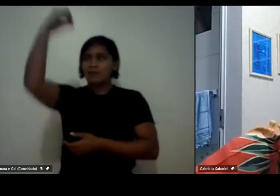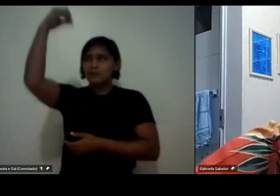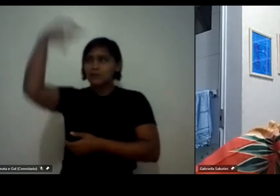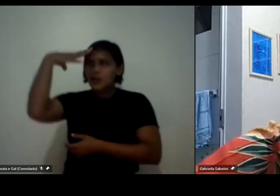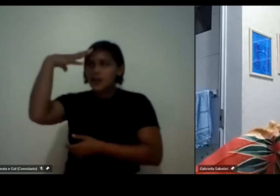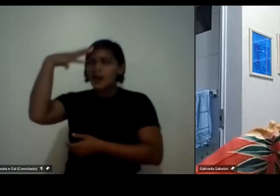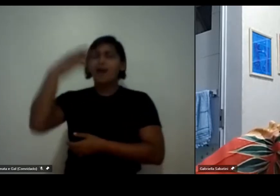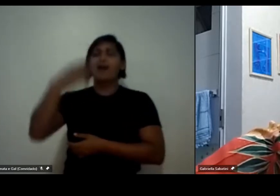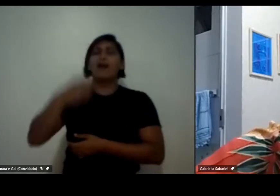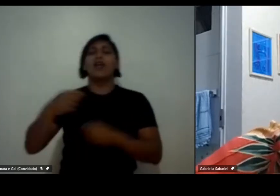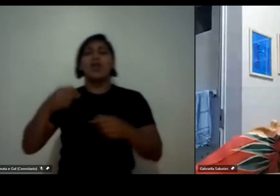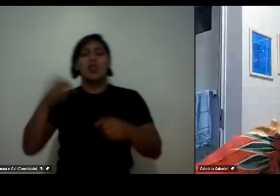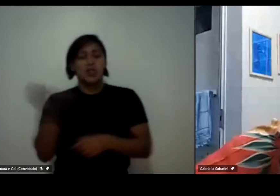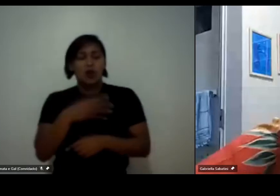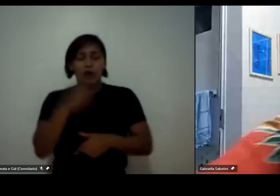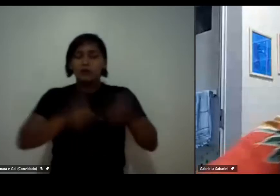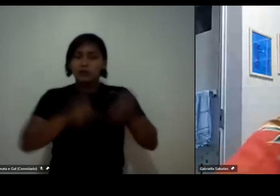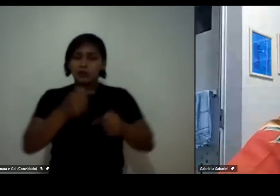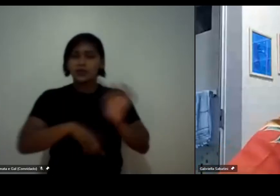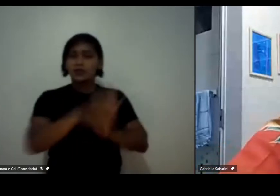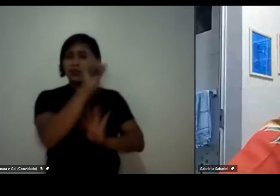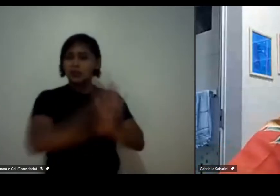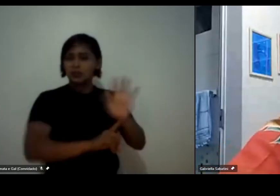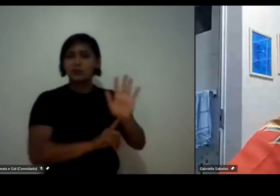jurídica e por um direito